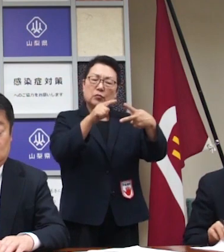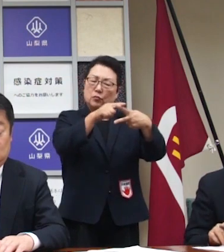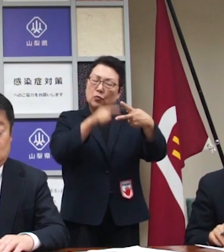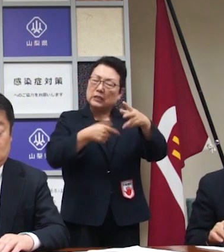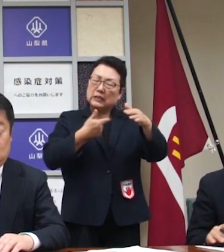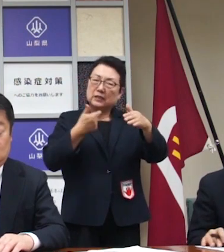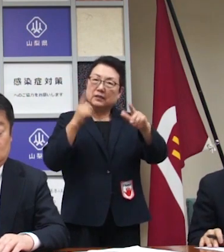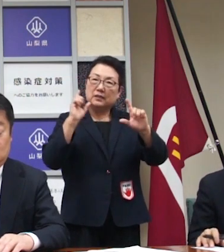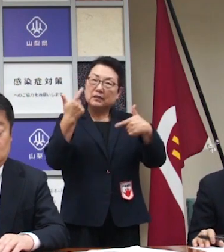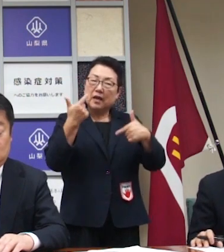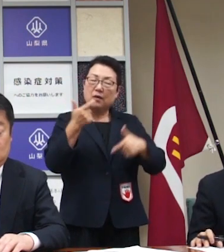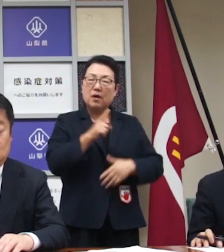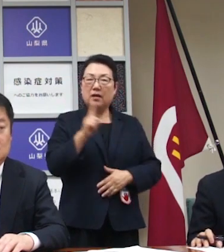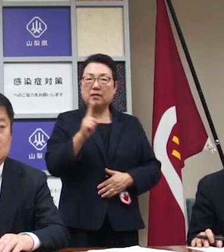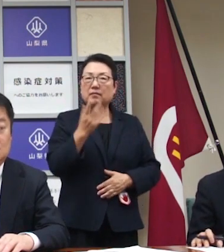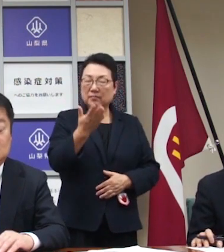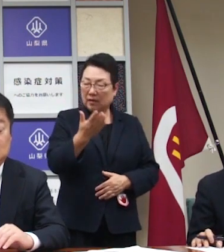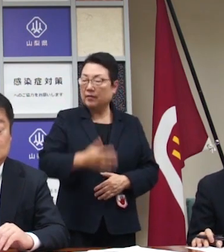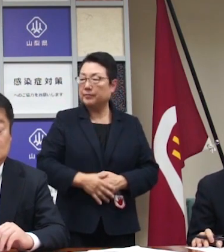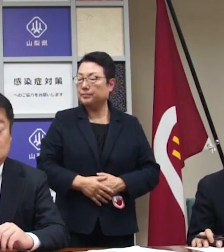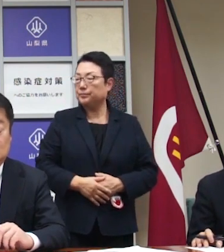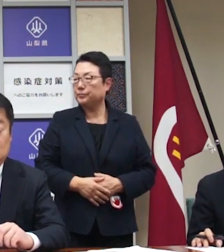か。